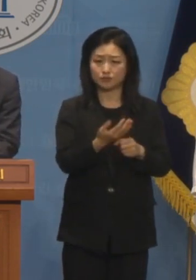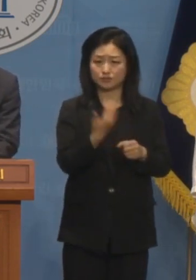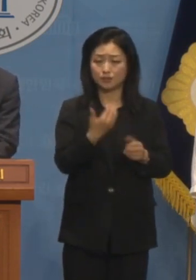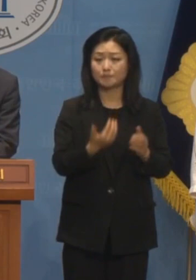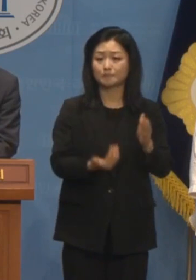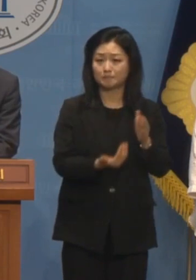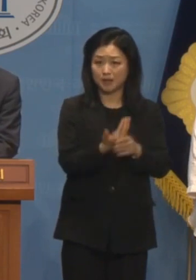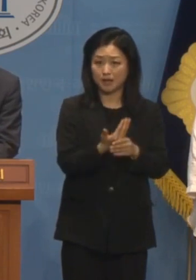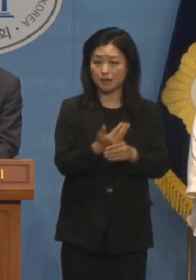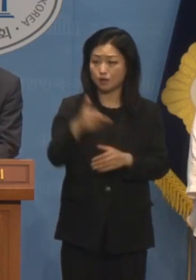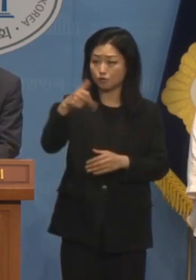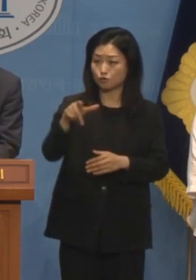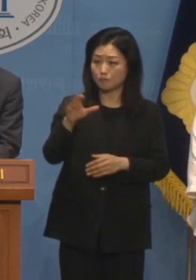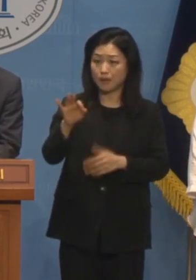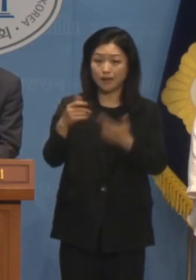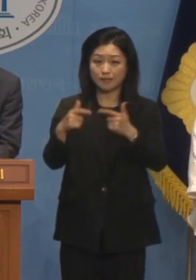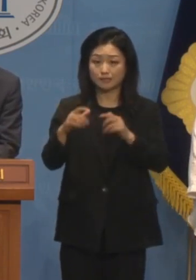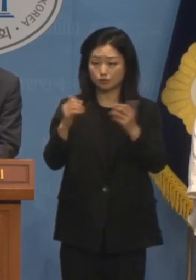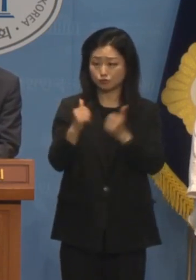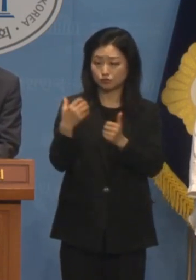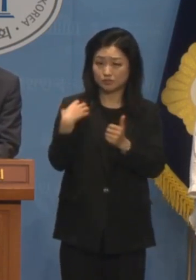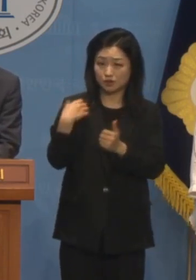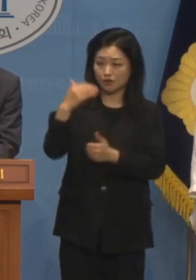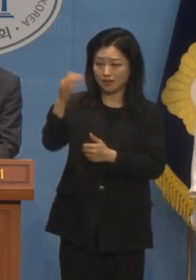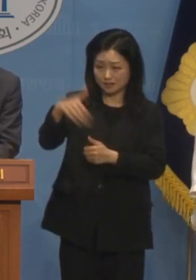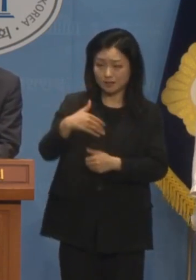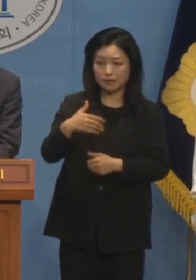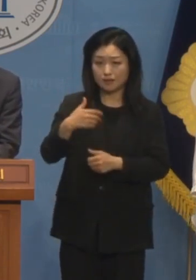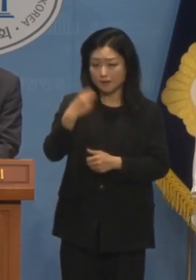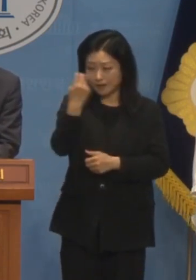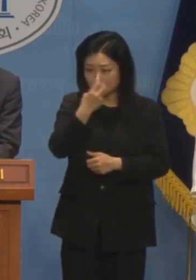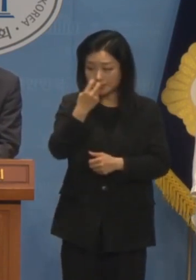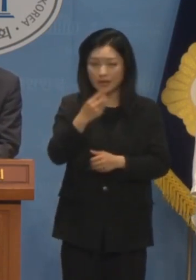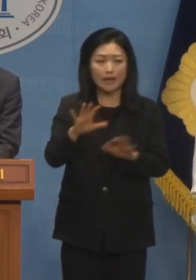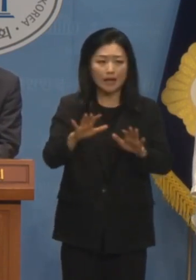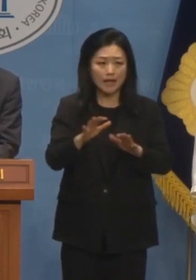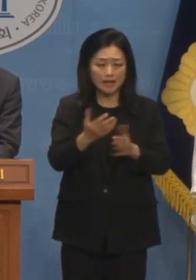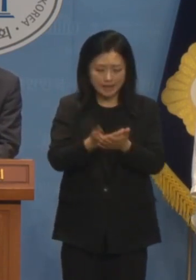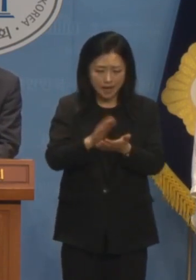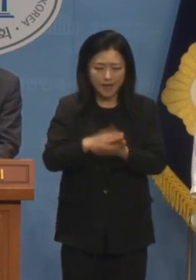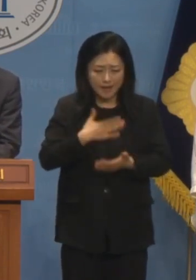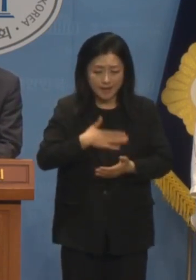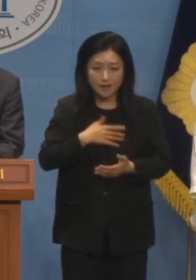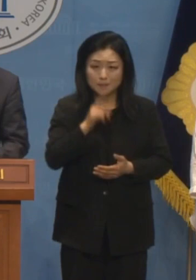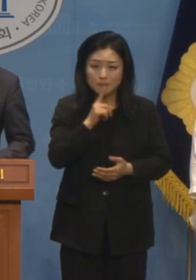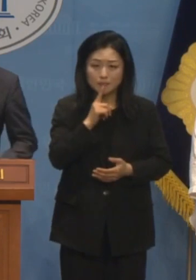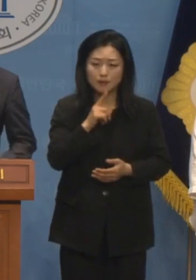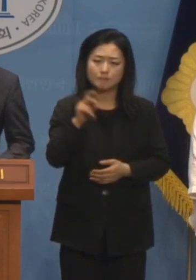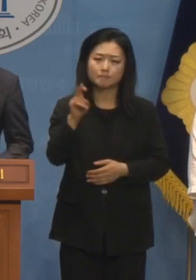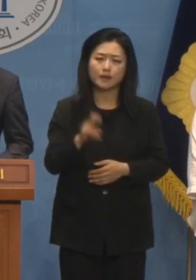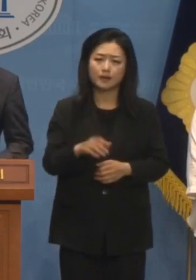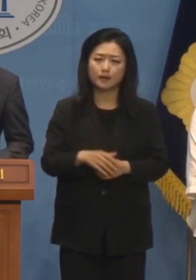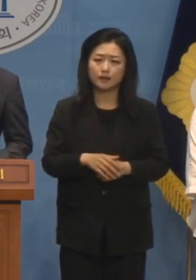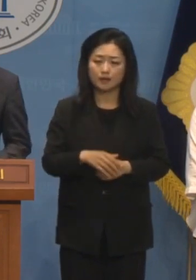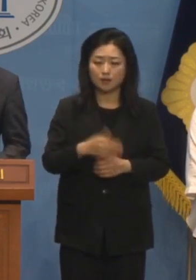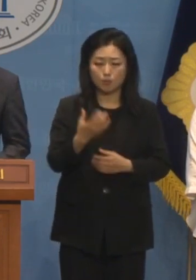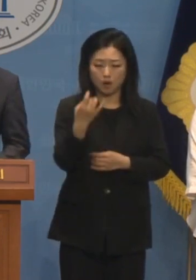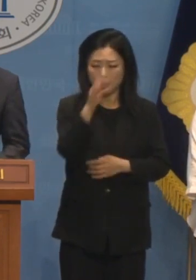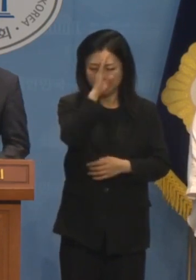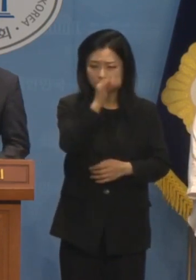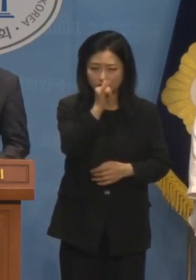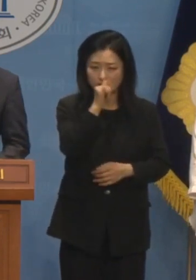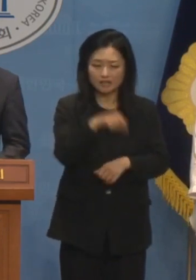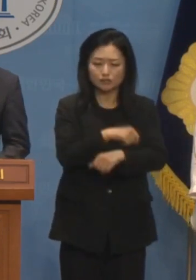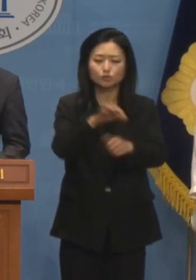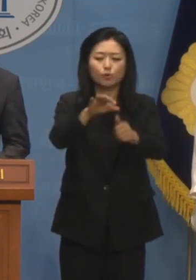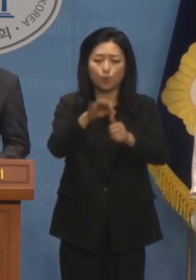쿠팡 사측이 매년 국정감사에 단골로 출석해 개선을 약속하지만 바뀌는 것은 없습니다. 지병이 있었다,